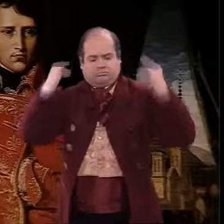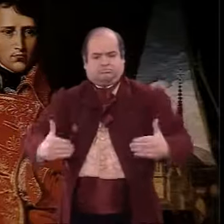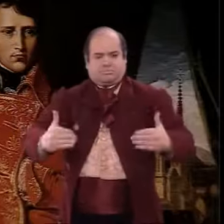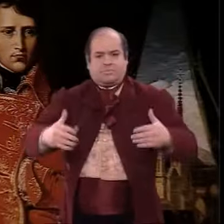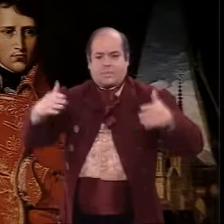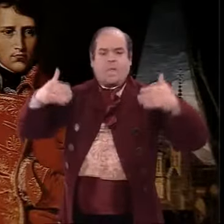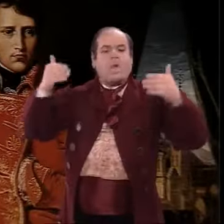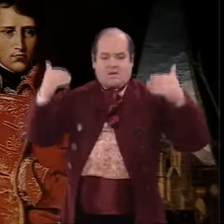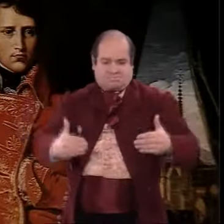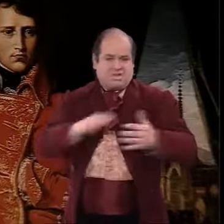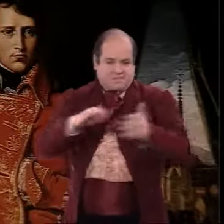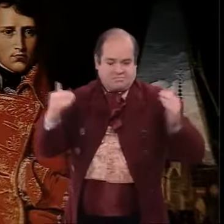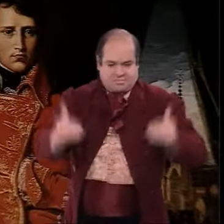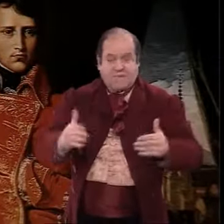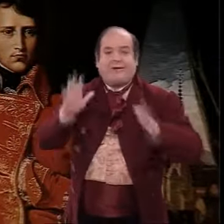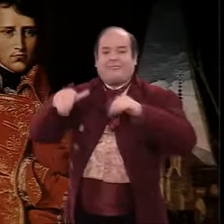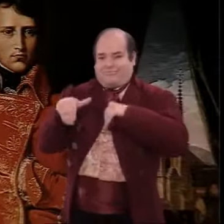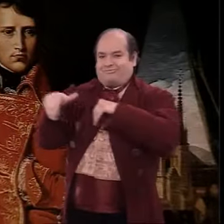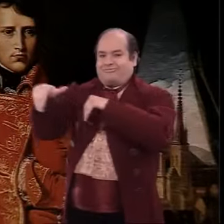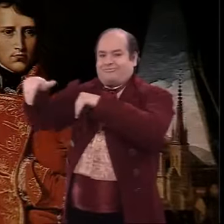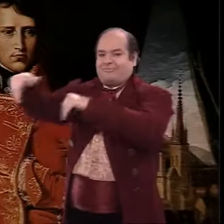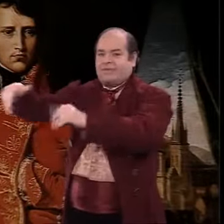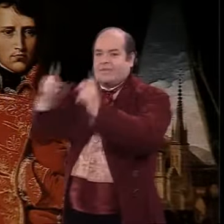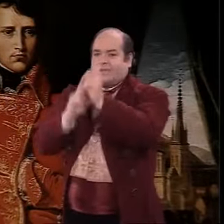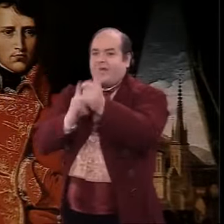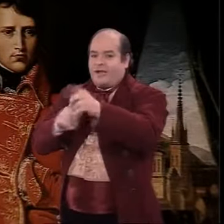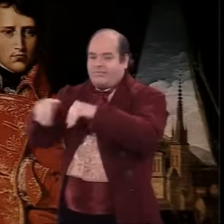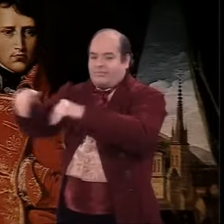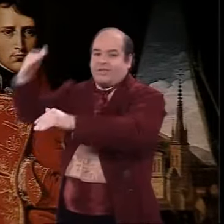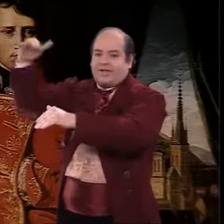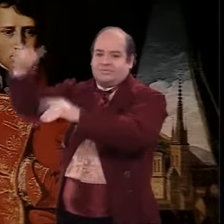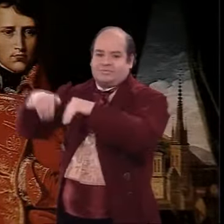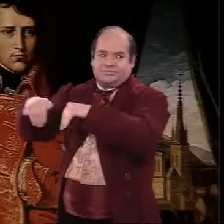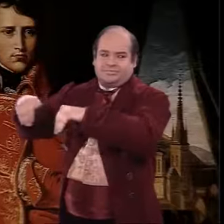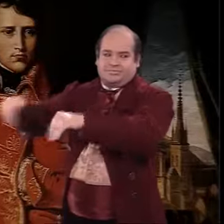Avec Bonaparte, la révolution est terminée. Mais la guerre continue.